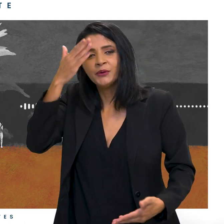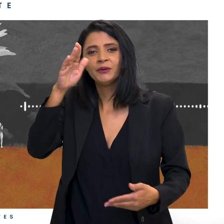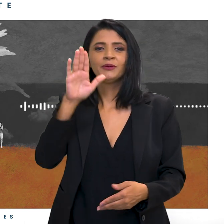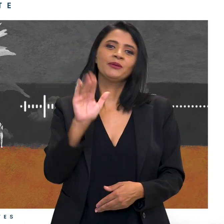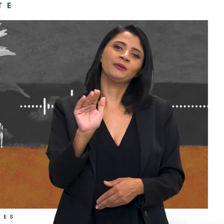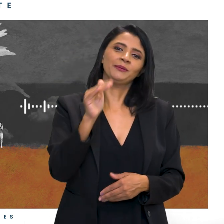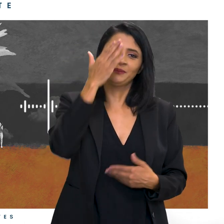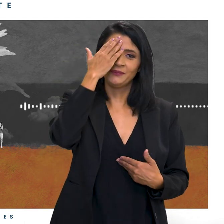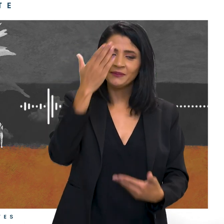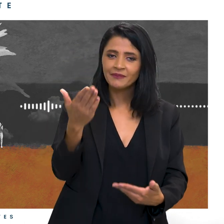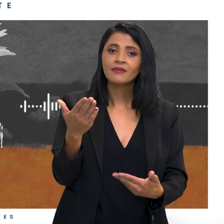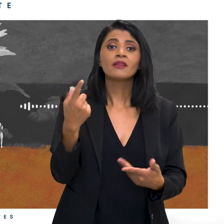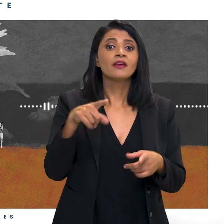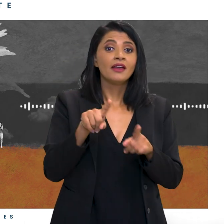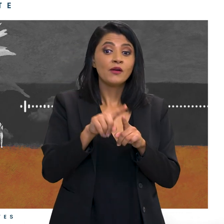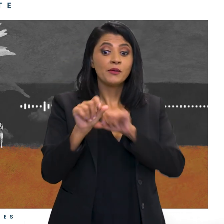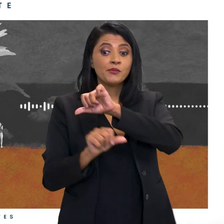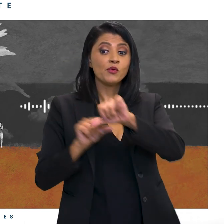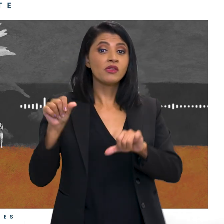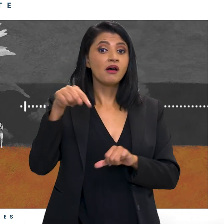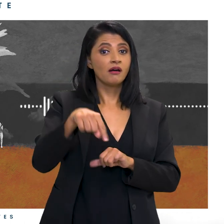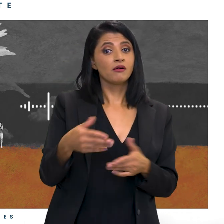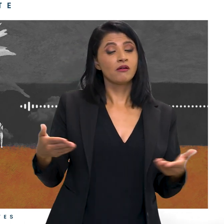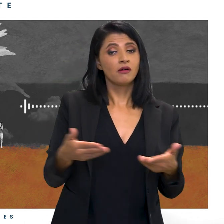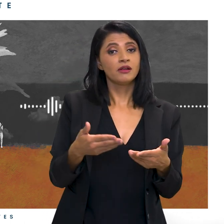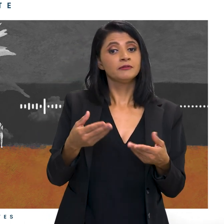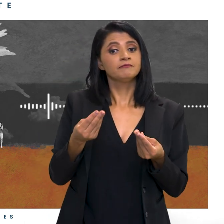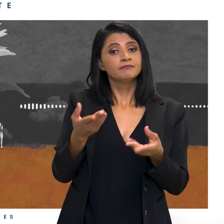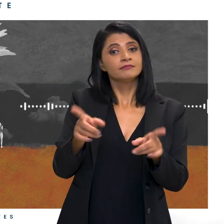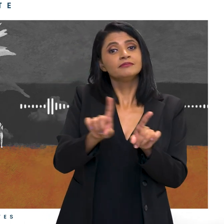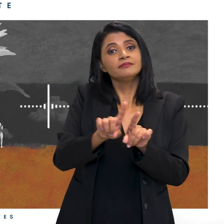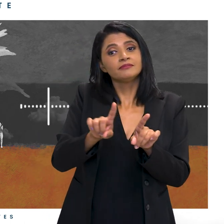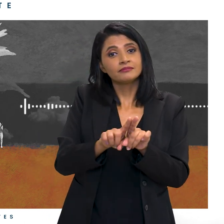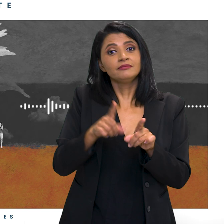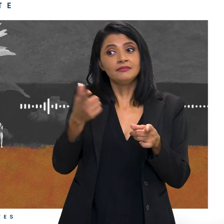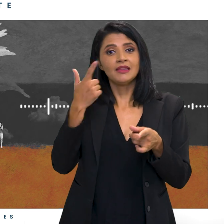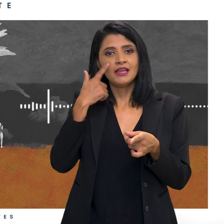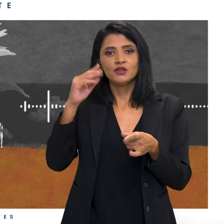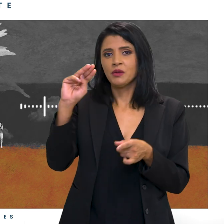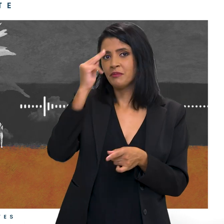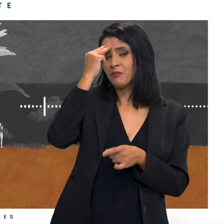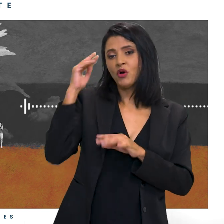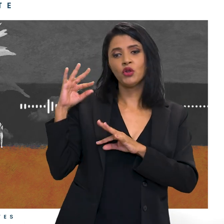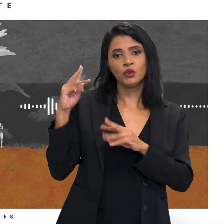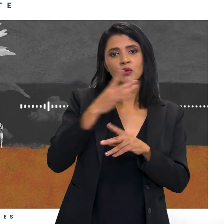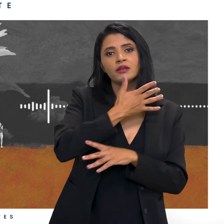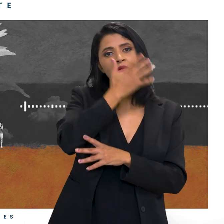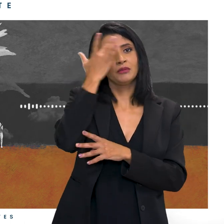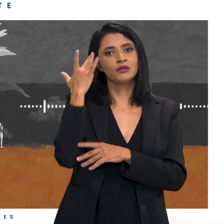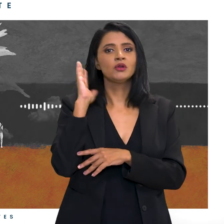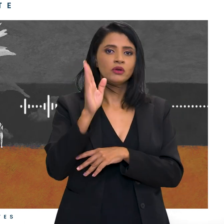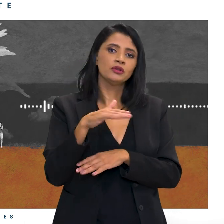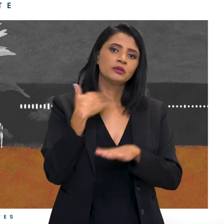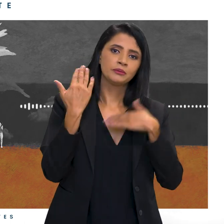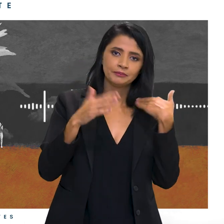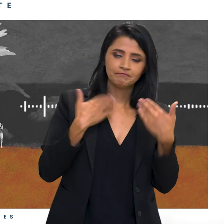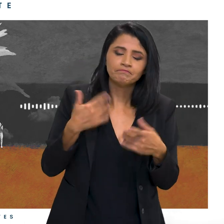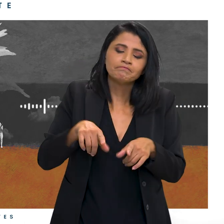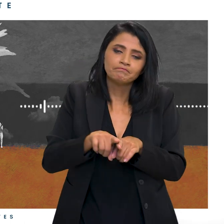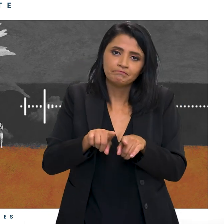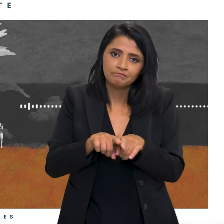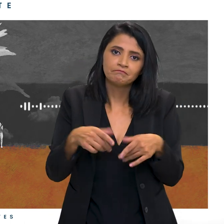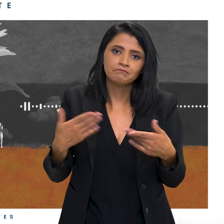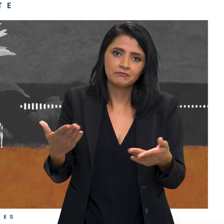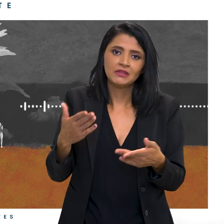muito, muito obrigado mesmo. E eu queria quebrar o protocolo aqui e deixar também esse episódio em memória de todas as pessoas que já se